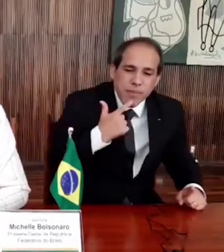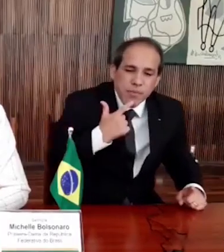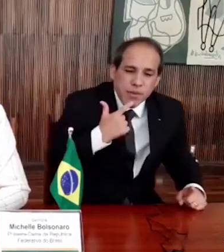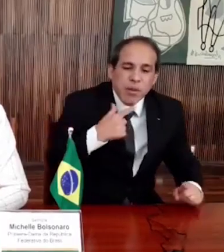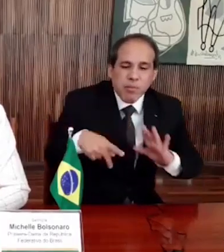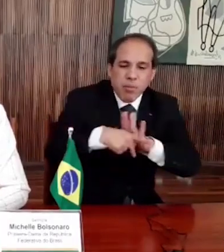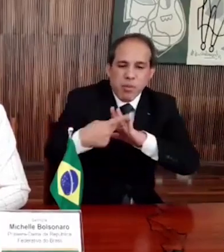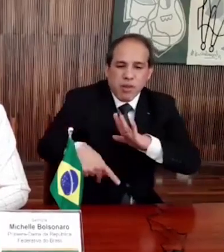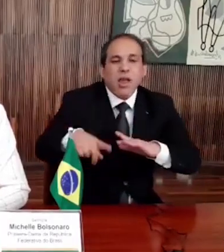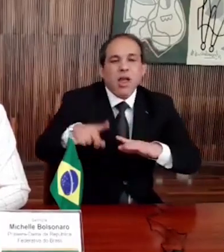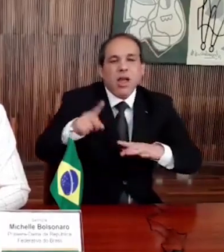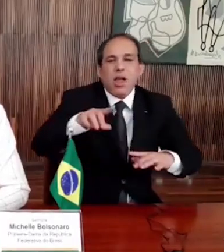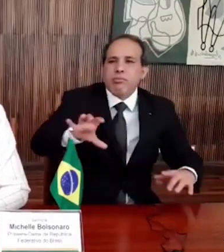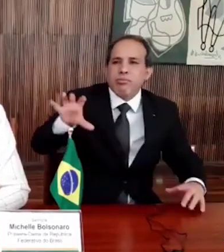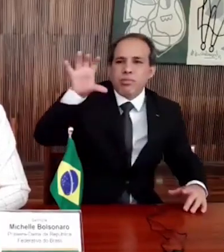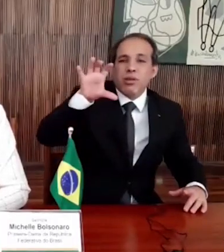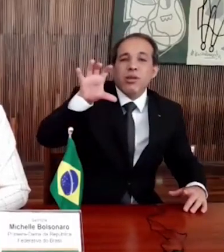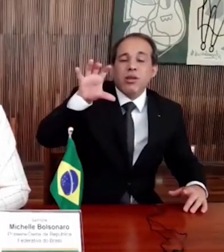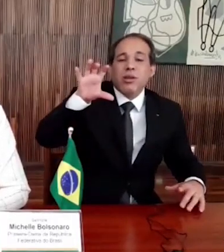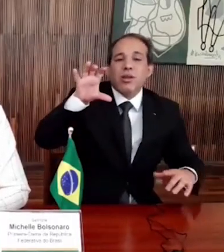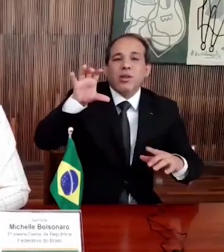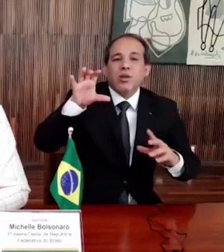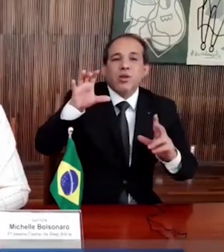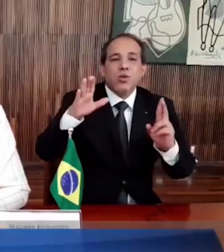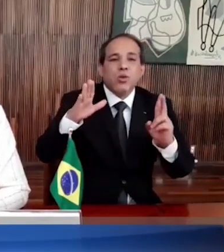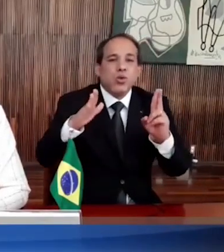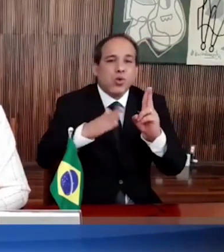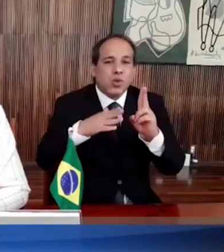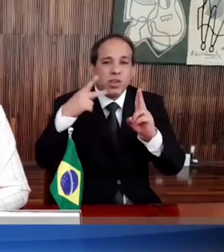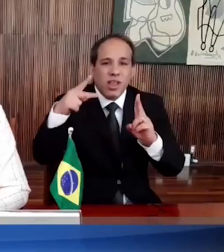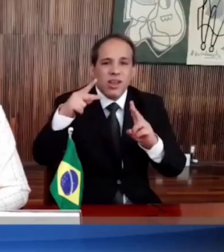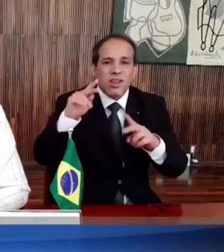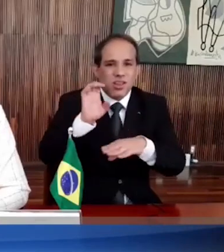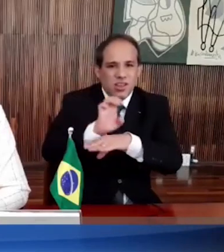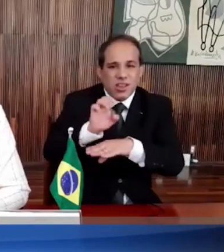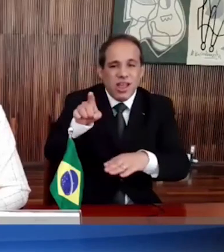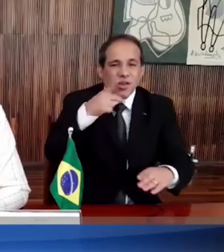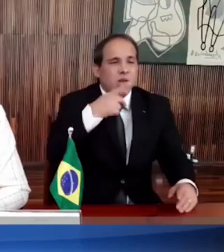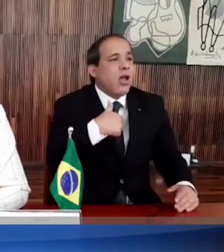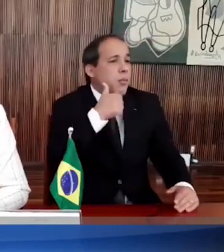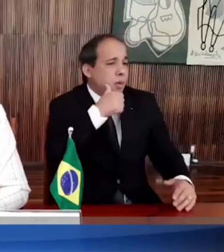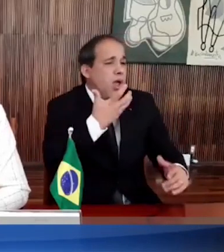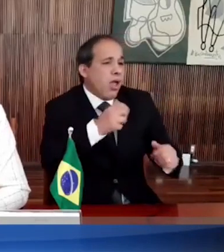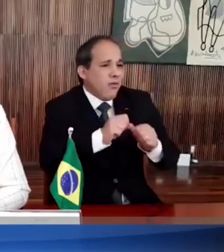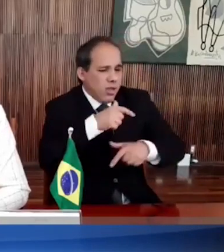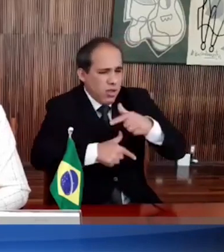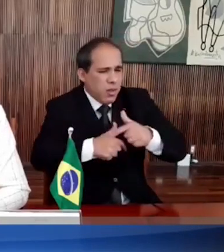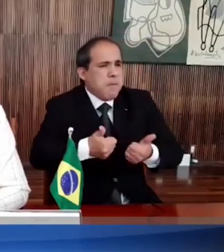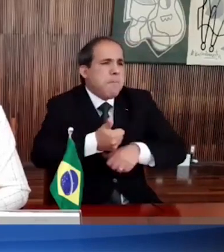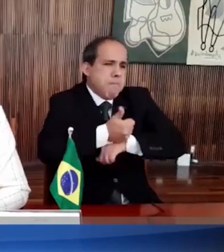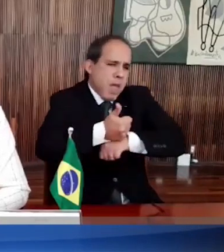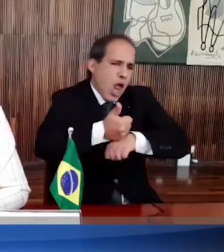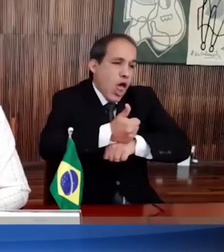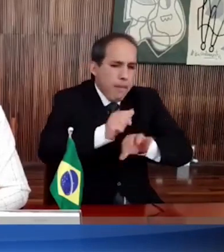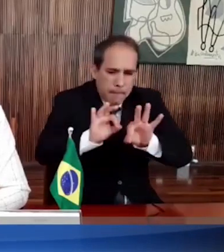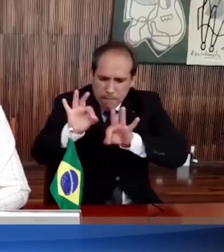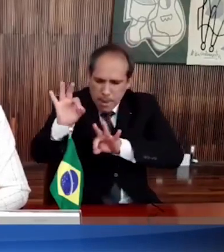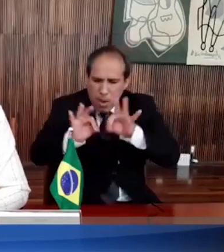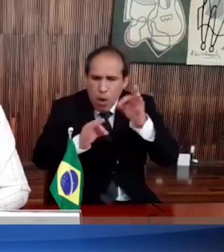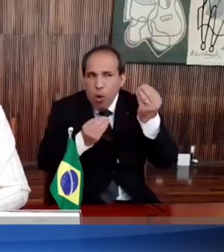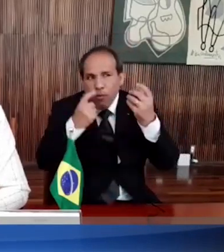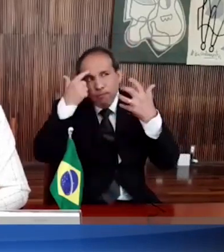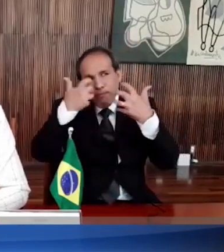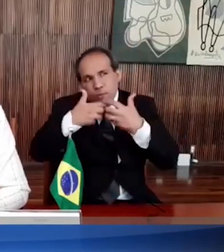destinado aos indígenas do estado. Nas palavras de Diná, as mulheres querem fazer as coisas sempre melhor, planejam como